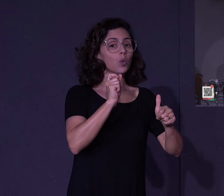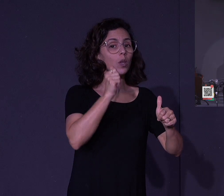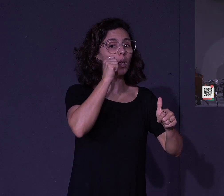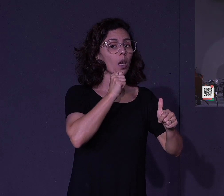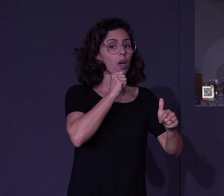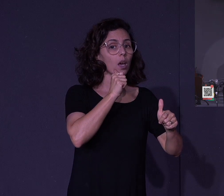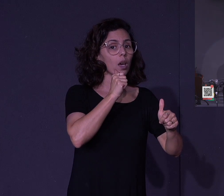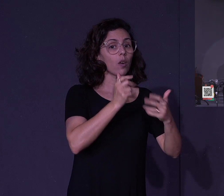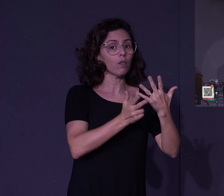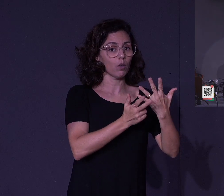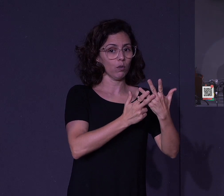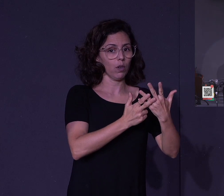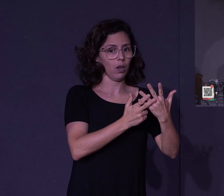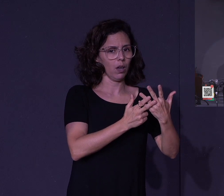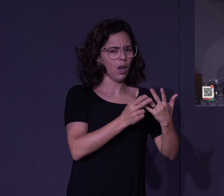não chores.